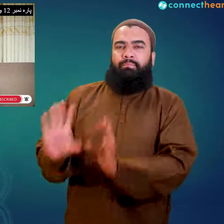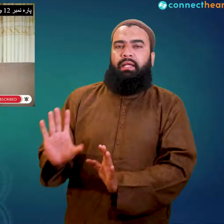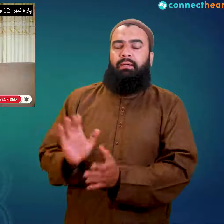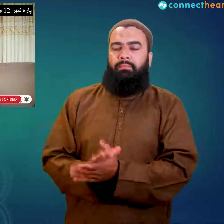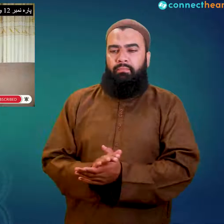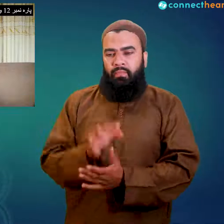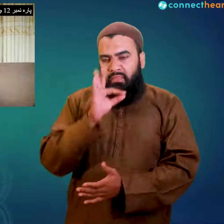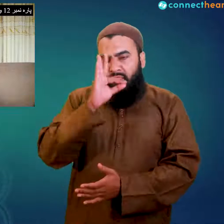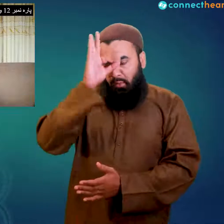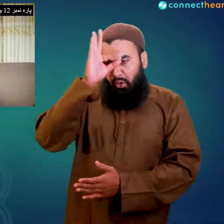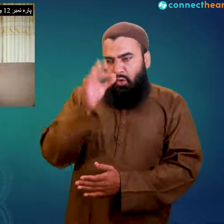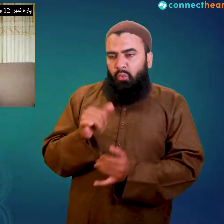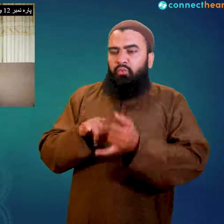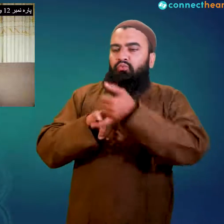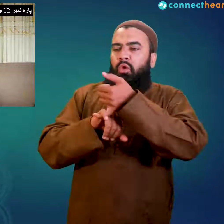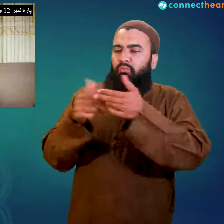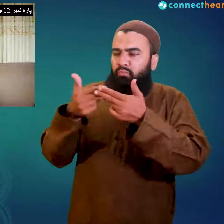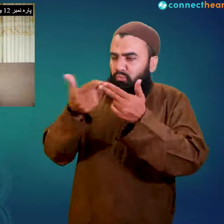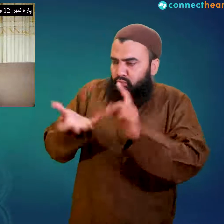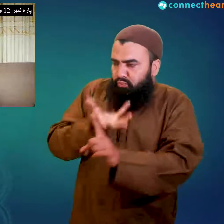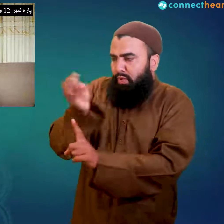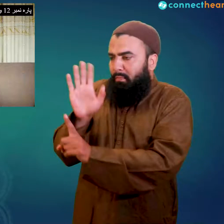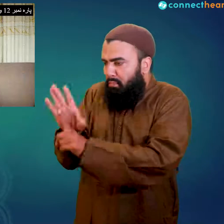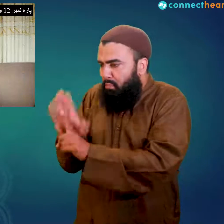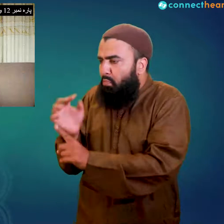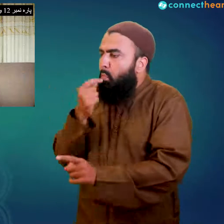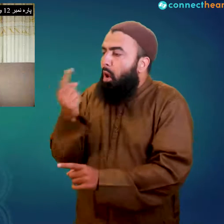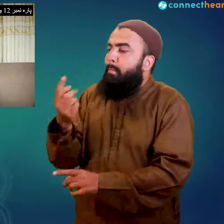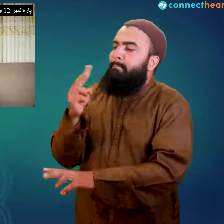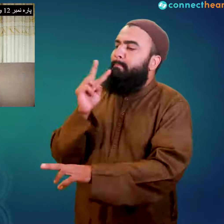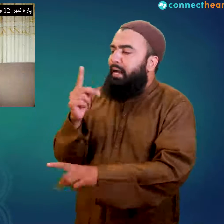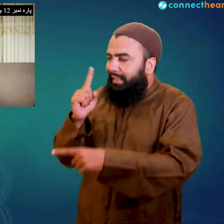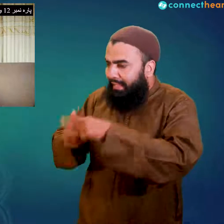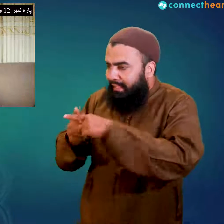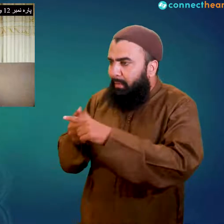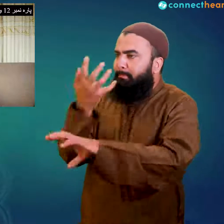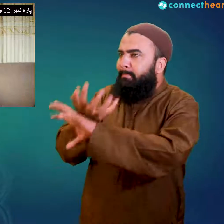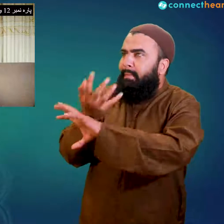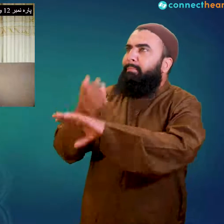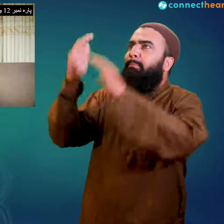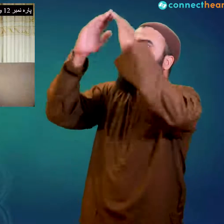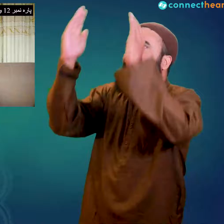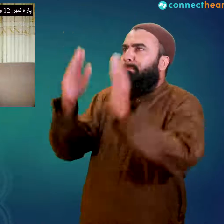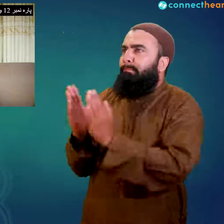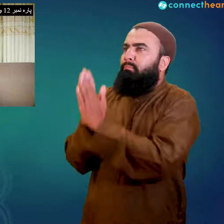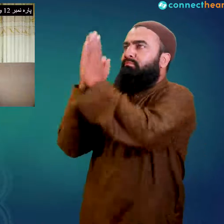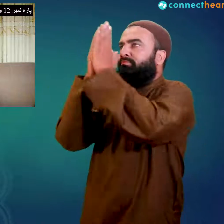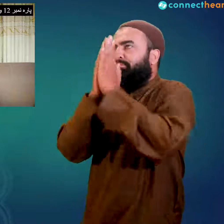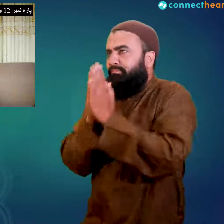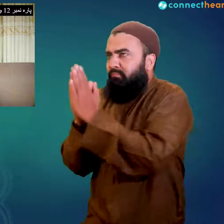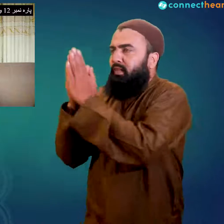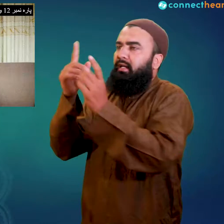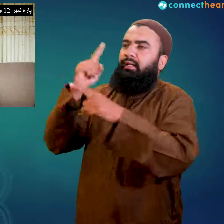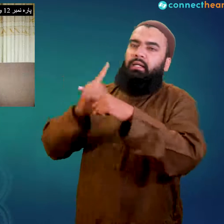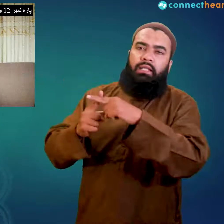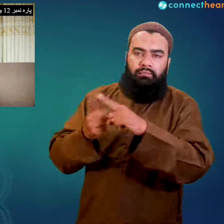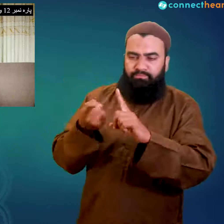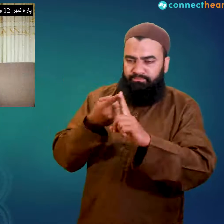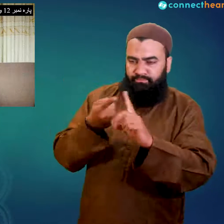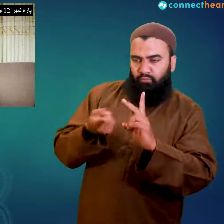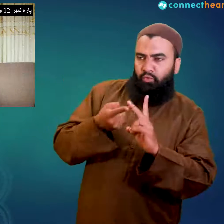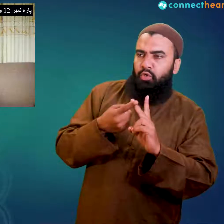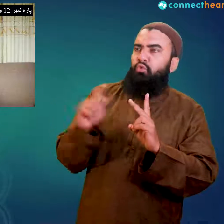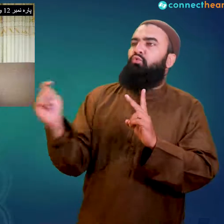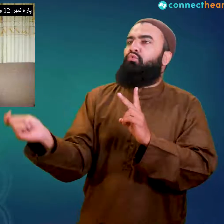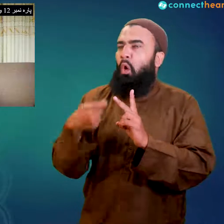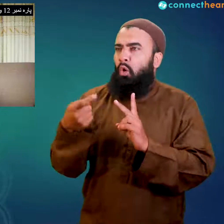تیار نہیں تھی، کیونکہ ان کے بھی آباء و اجداد اور رسومات میں یہ چیز شامل تھی۔ تو شعیب علیہ الصلوۃ والسلام سے کہنے